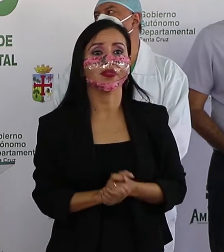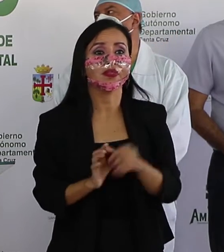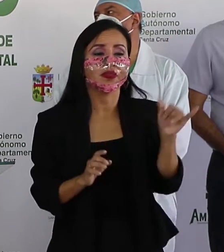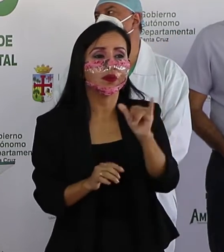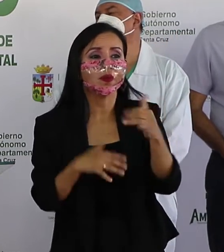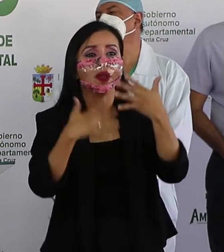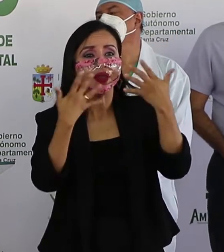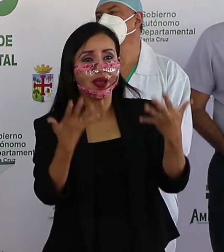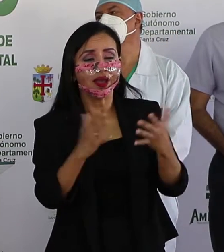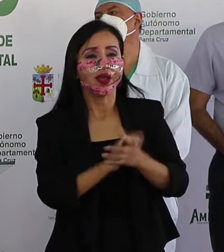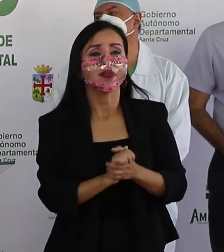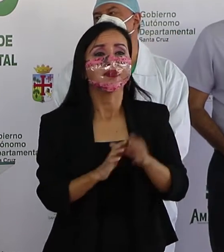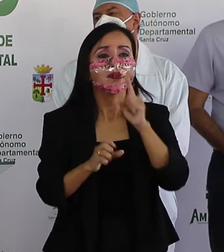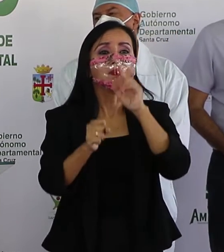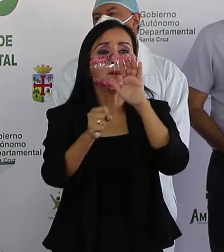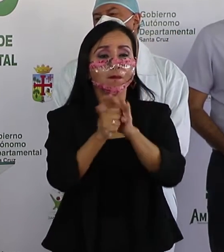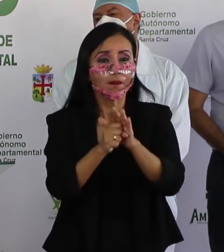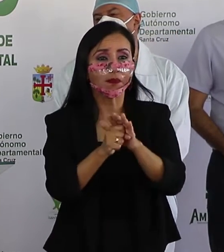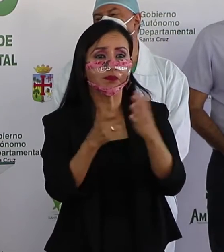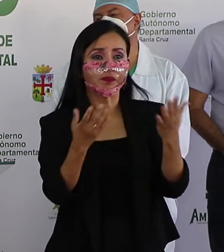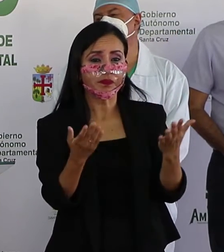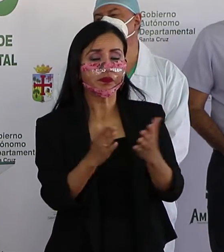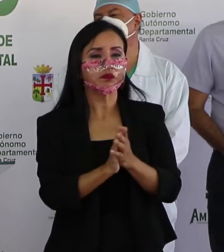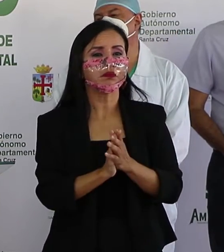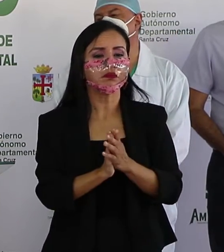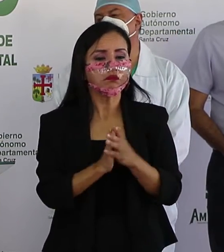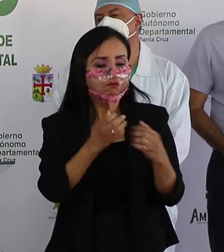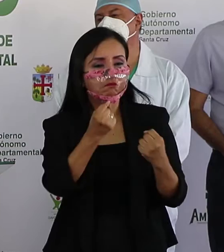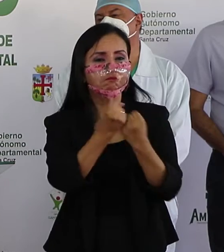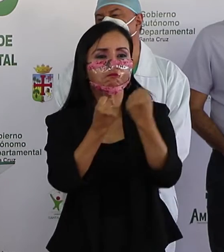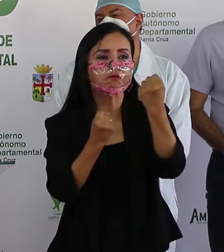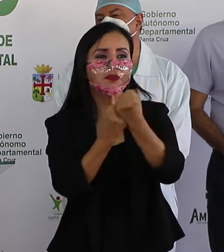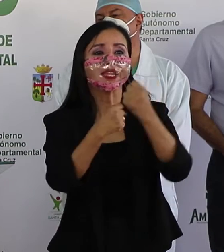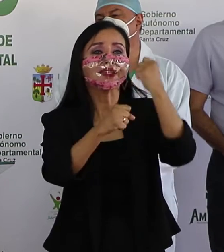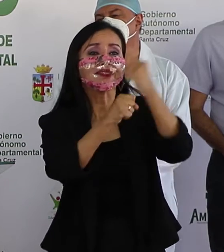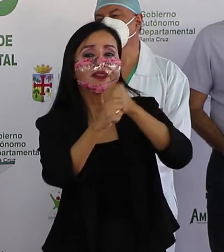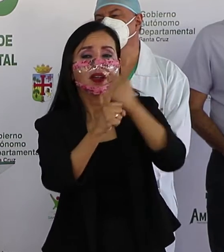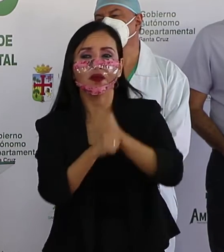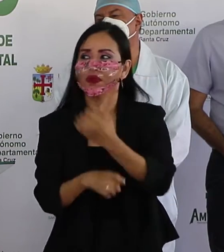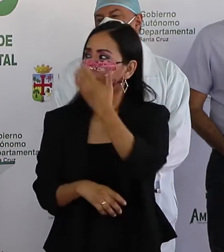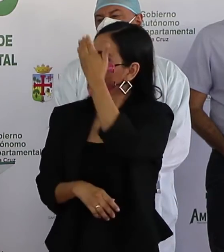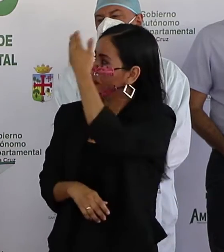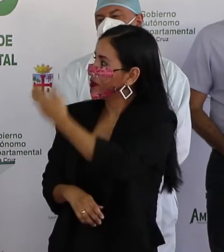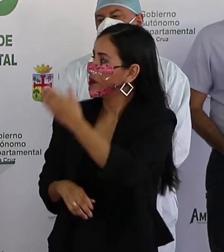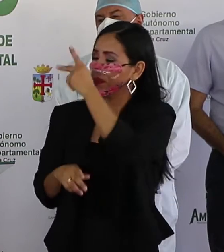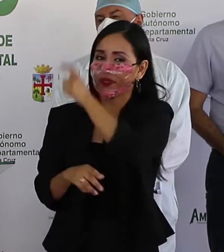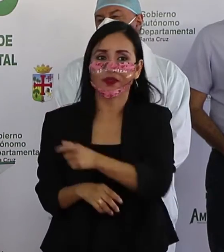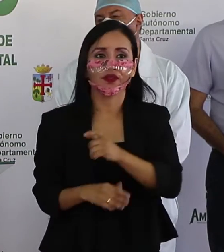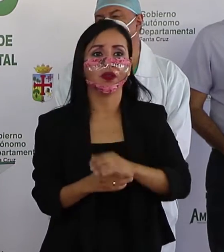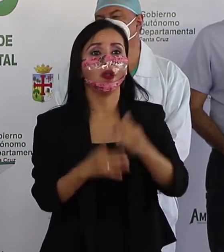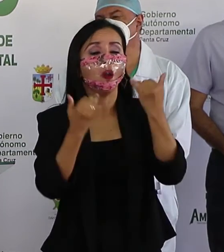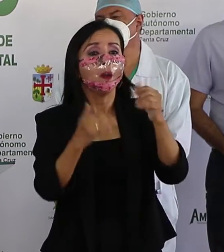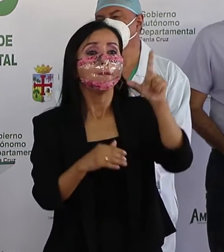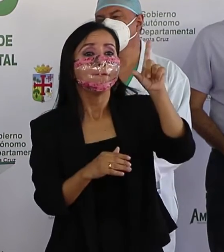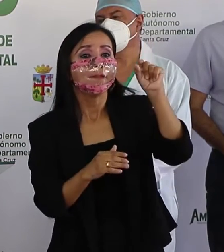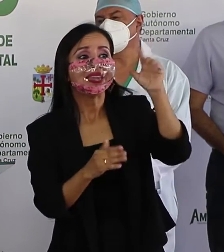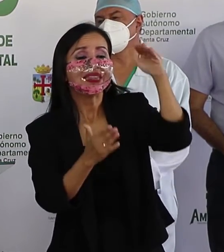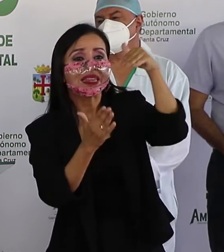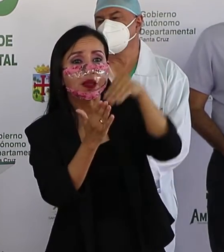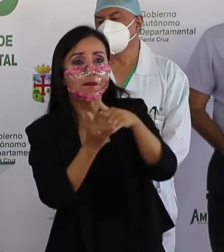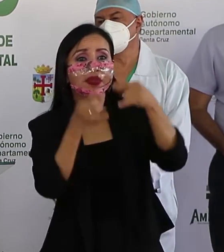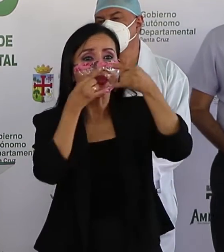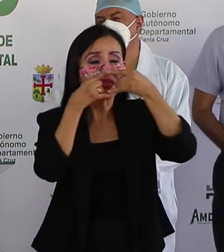también hay ese compromiso y esa solidaridad y ese trabajo de usted. Hoy son 20,000 barbijos